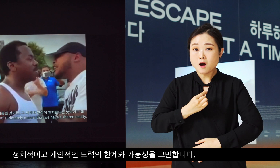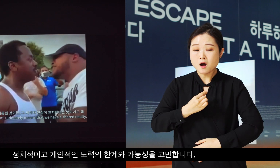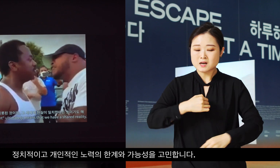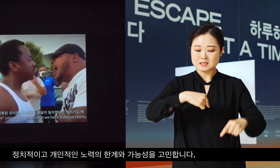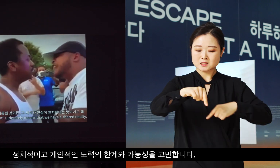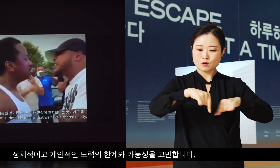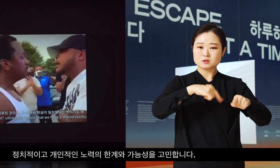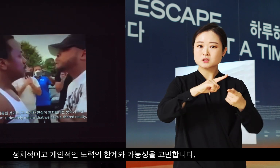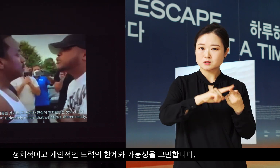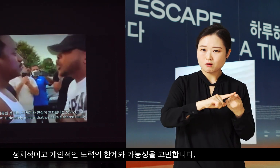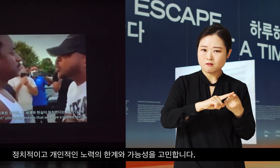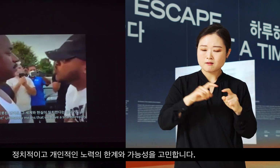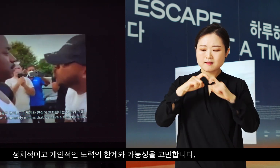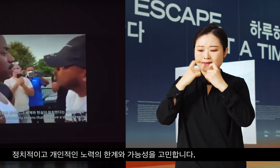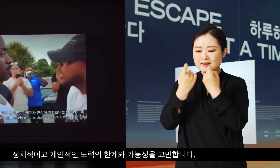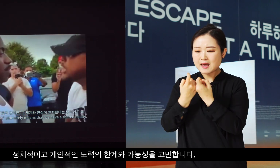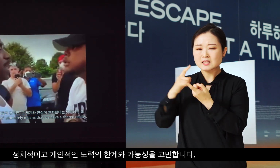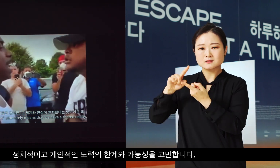정치적이고 개인적인 노력의 한계와